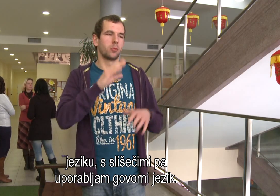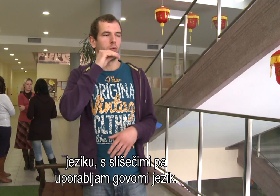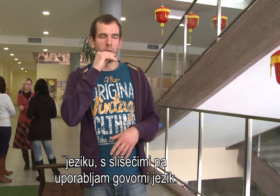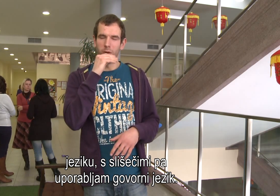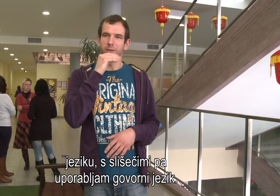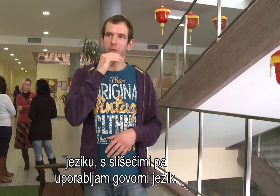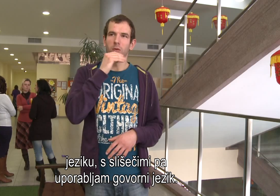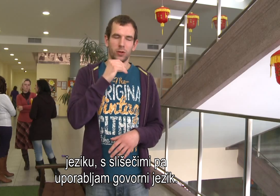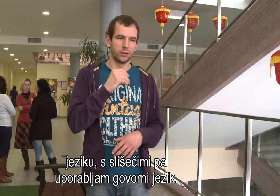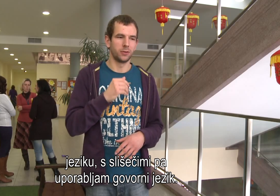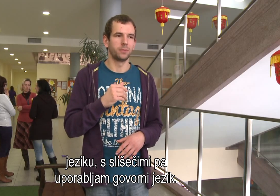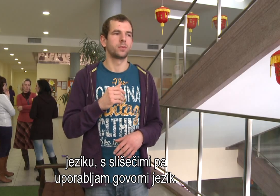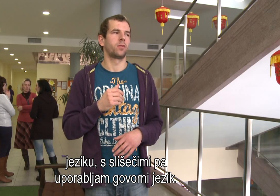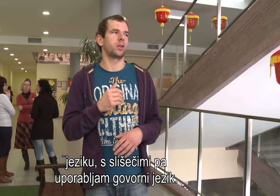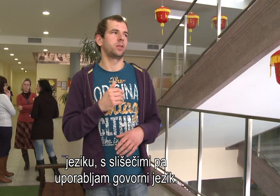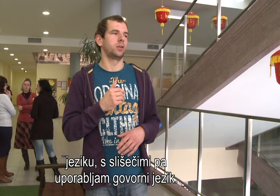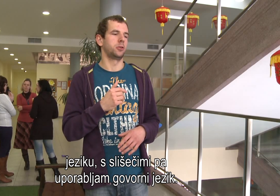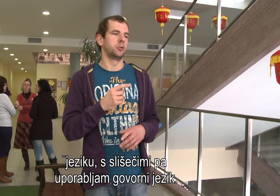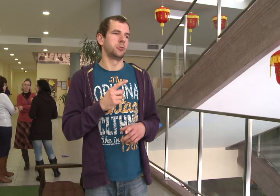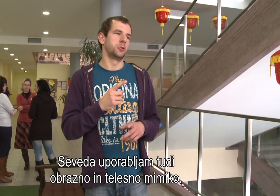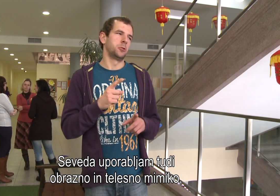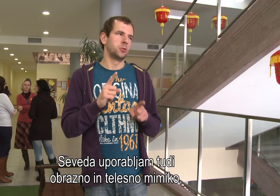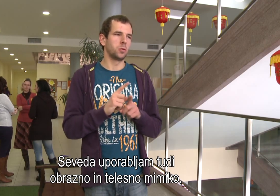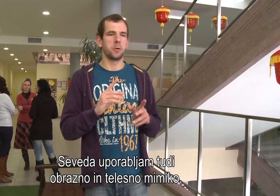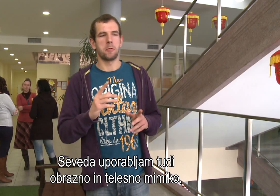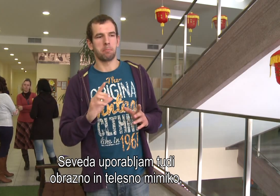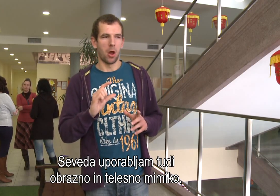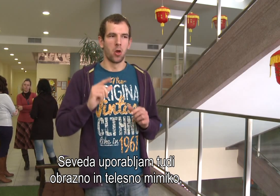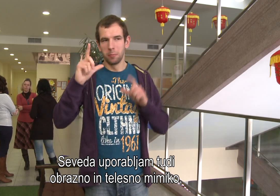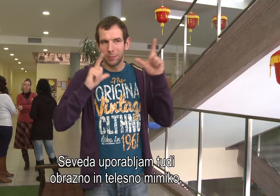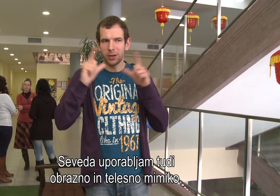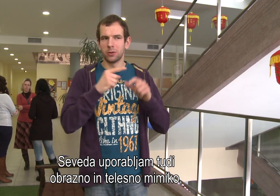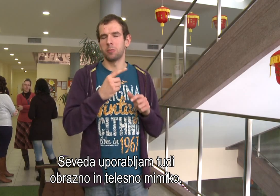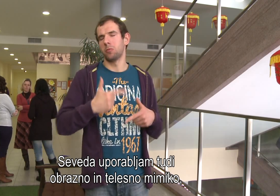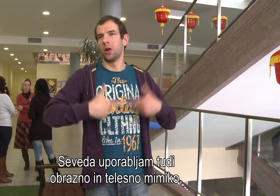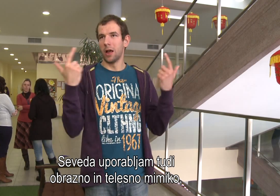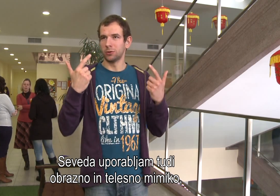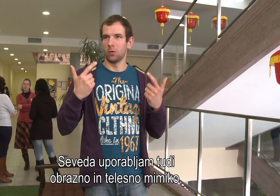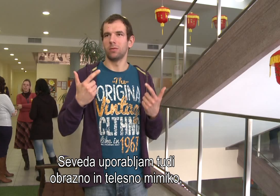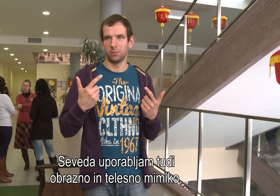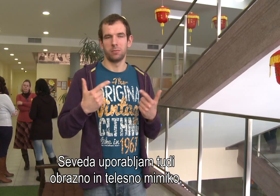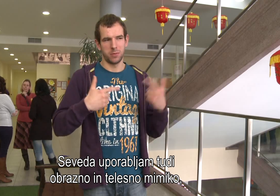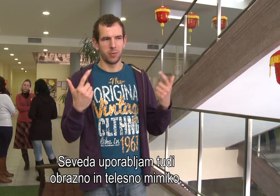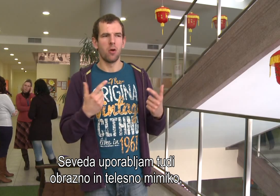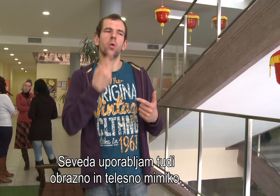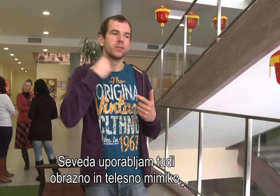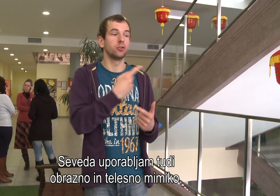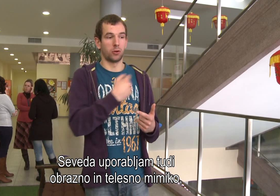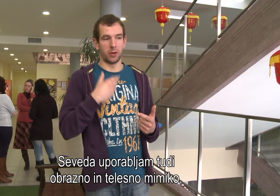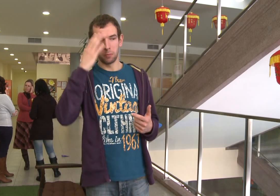zraven govorim oziroma uporabljam govorni jezik. Seveda uporabljam tudi svojo obrazno mimiko, telesno